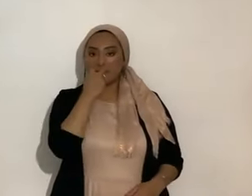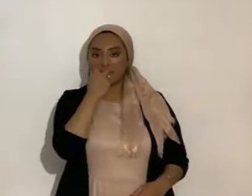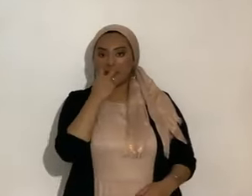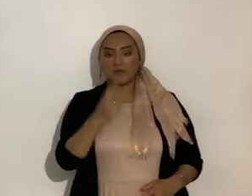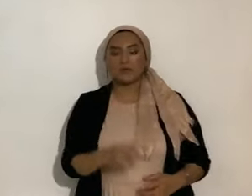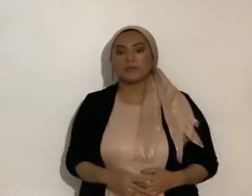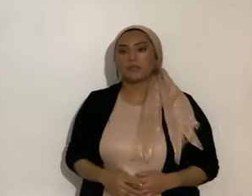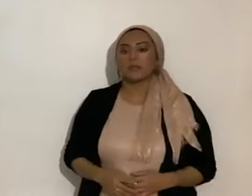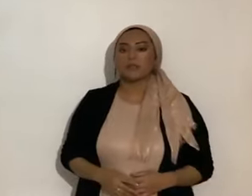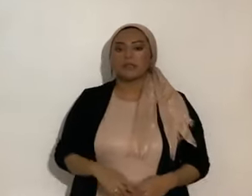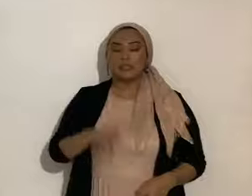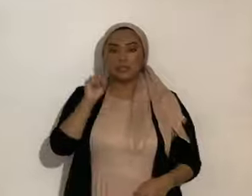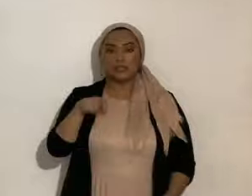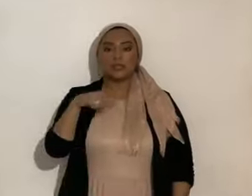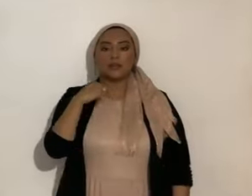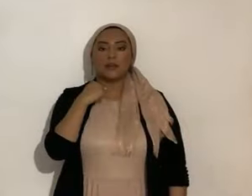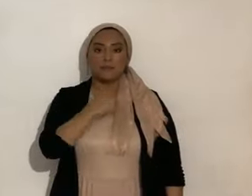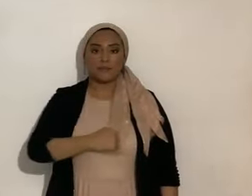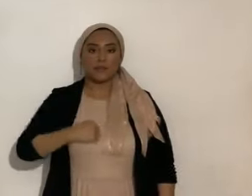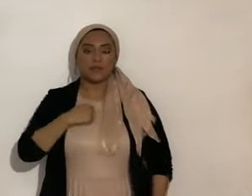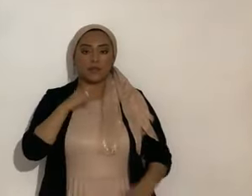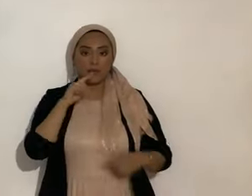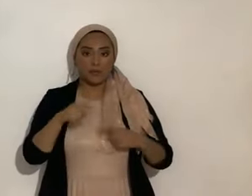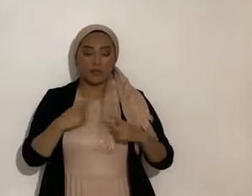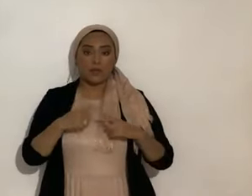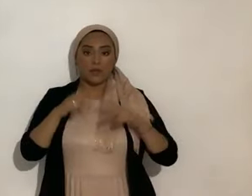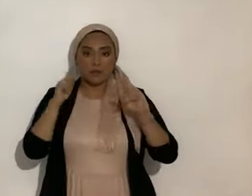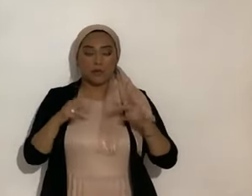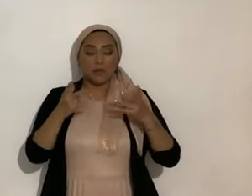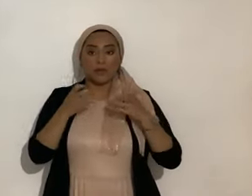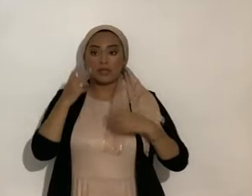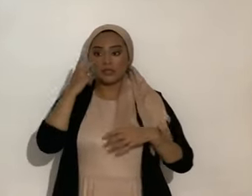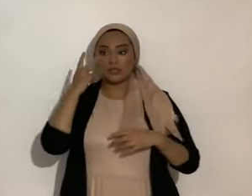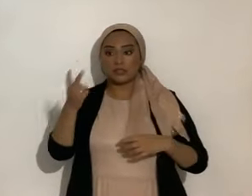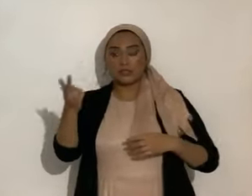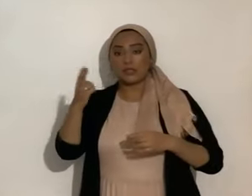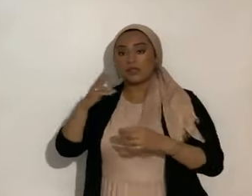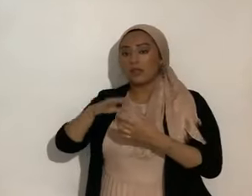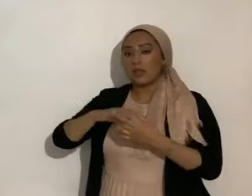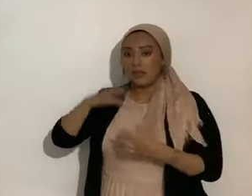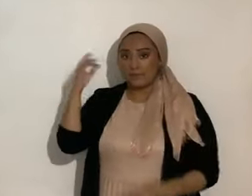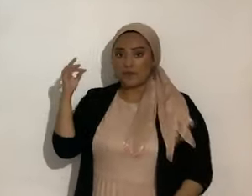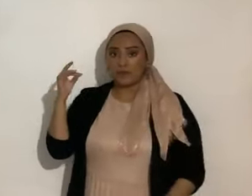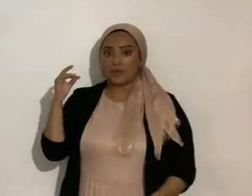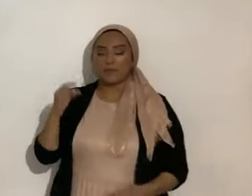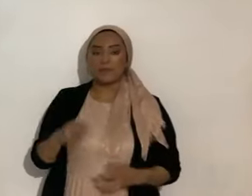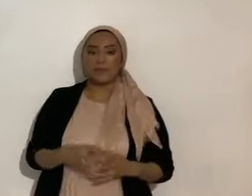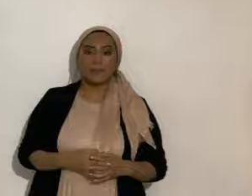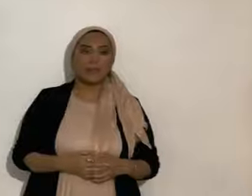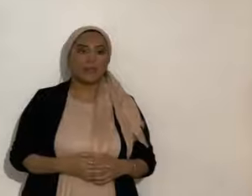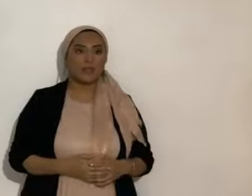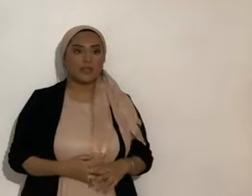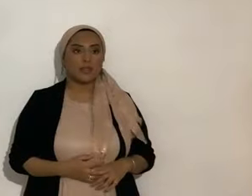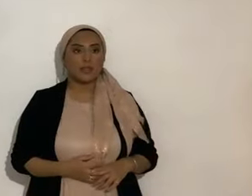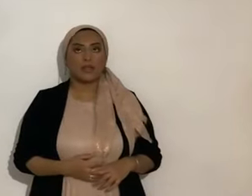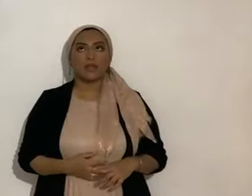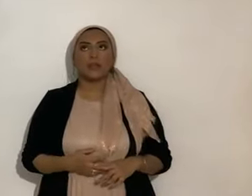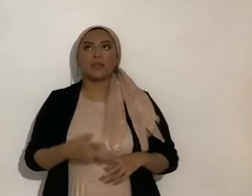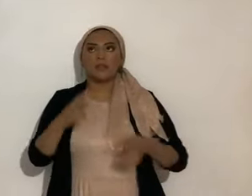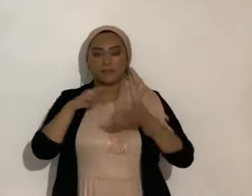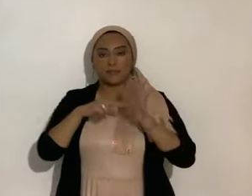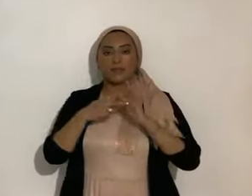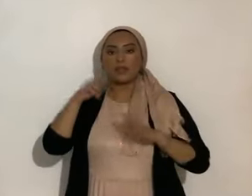es hacer arrepentimiento. Cuando una persona quiere ver espiritualmente, con los ojos del alma, entonces eso se